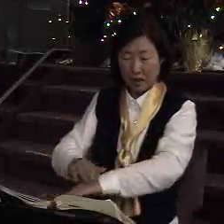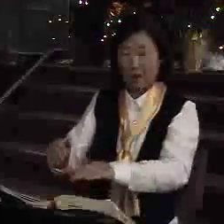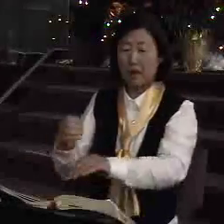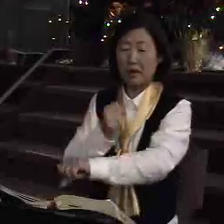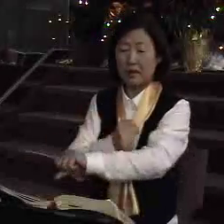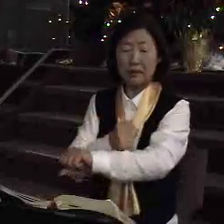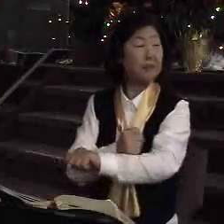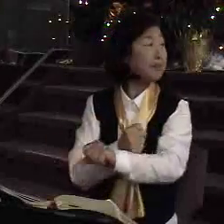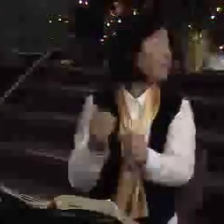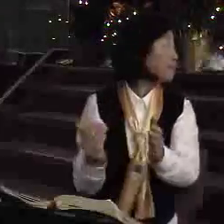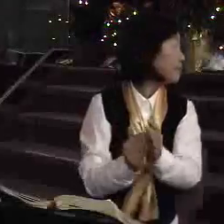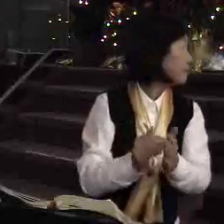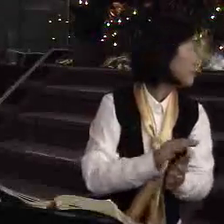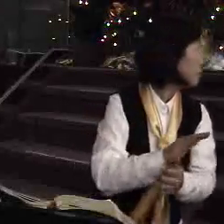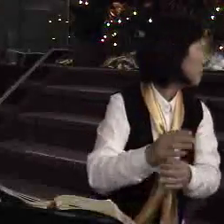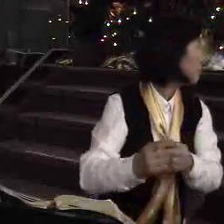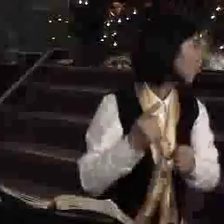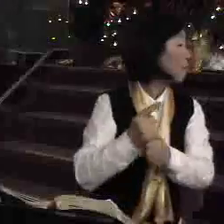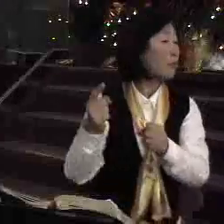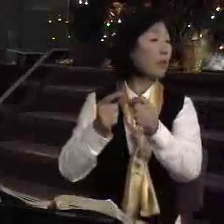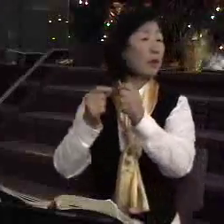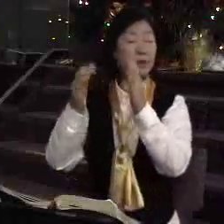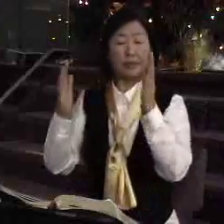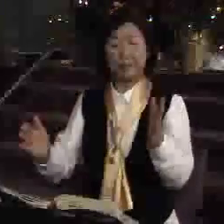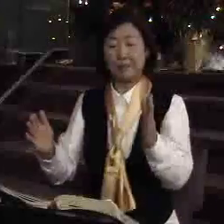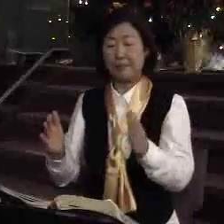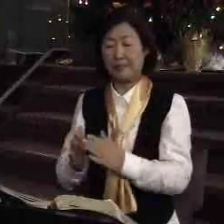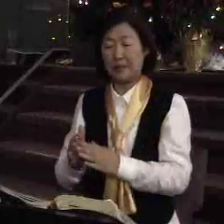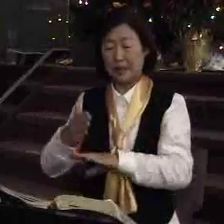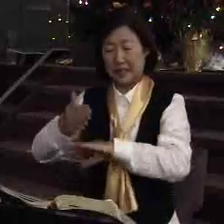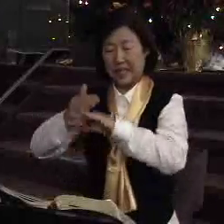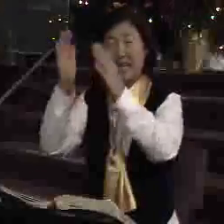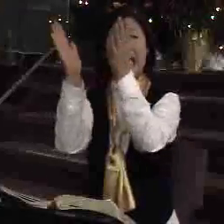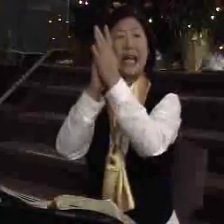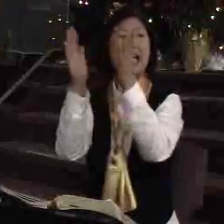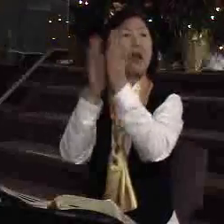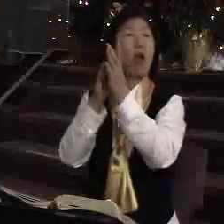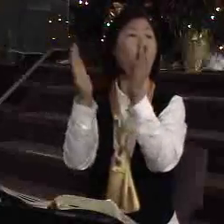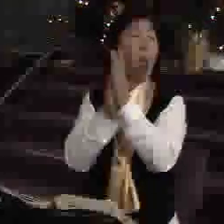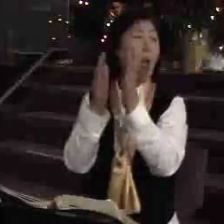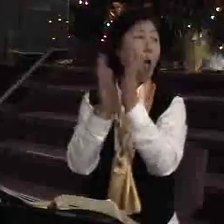우리 지난 한 해 동안 우리를 지켜주신 하나님께 우리 감사의 박수 한번 올려드리겠습니다.